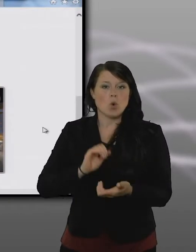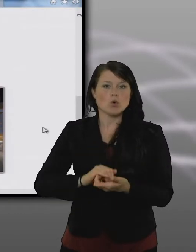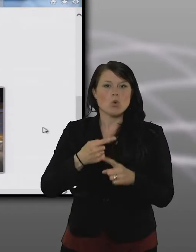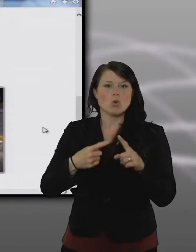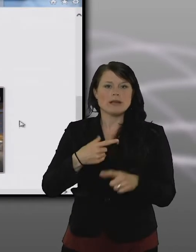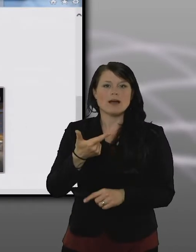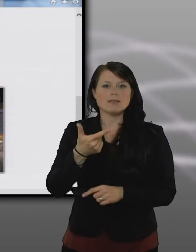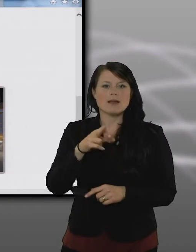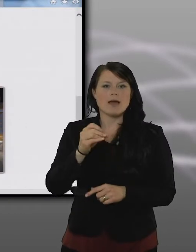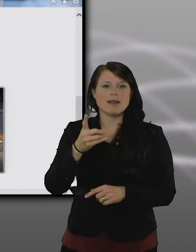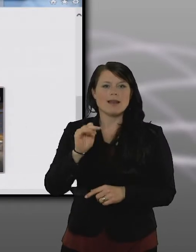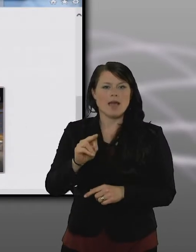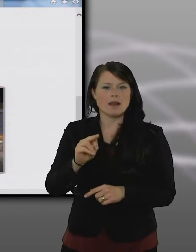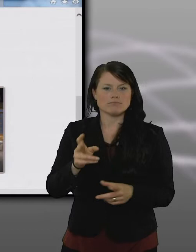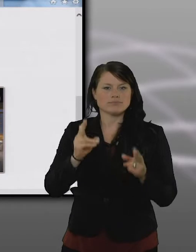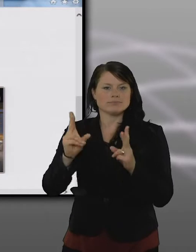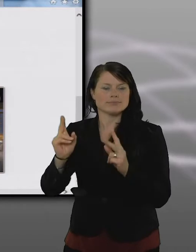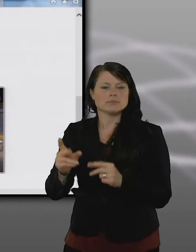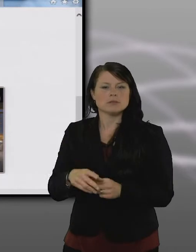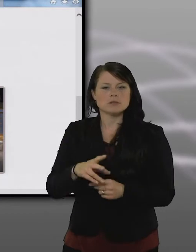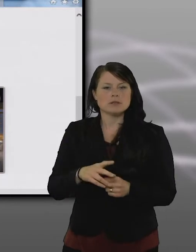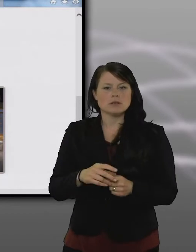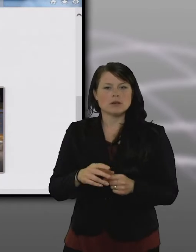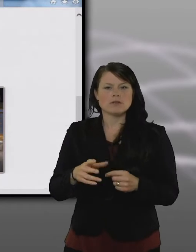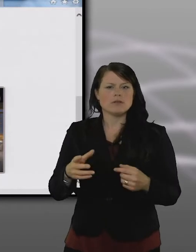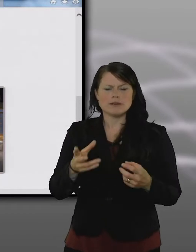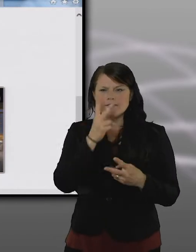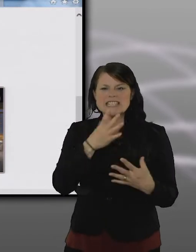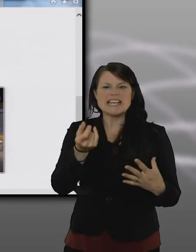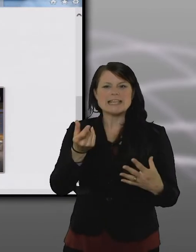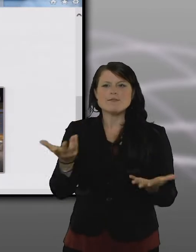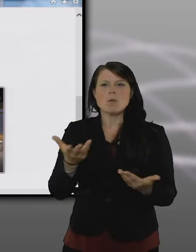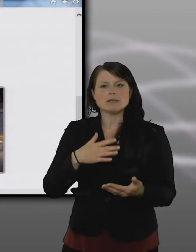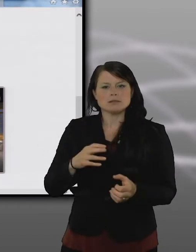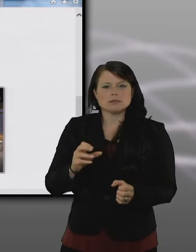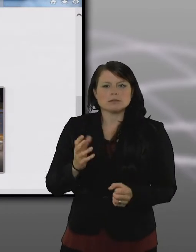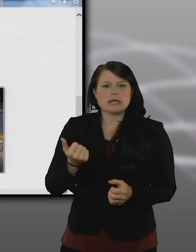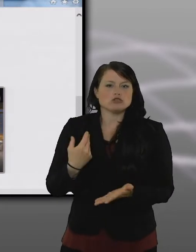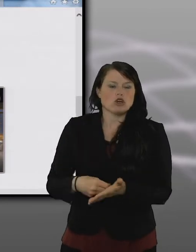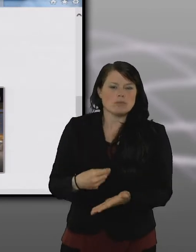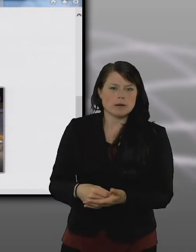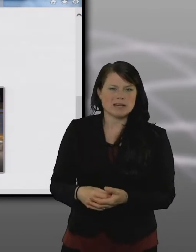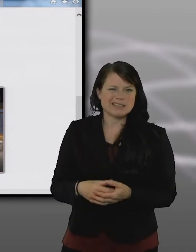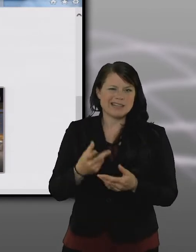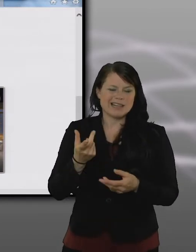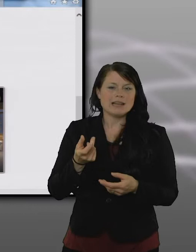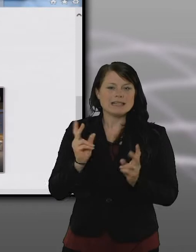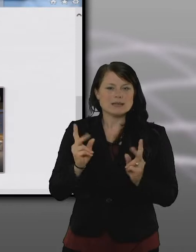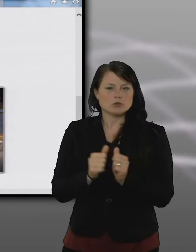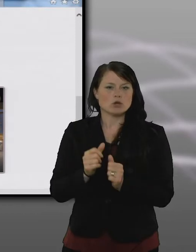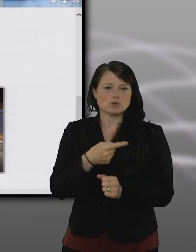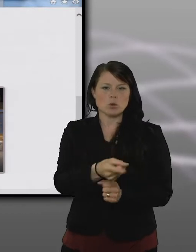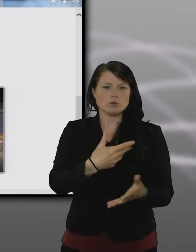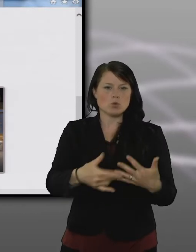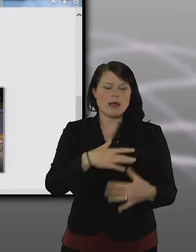att visa vad det är man då tar och köper. Det här är precis samma sätt som DT gjorde i England. Och de